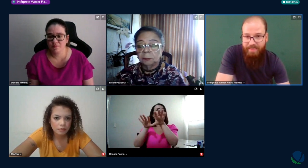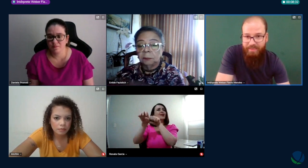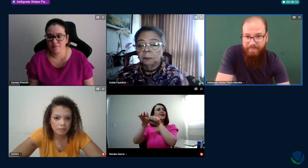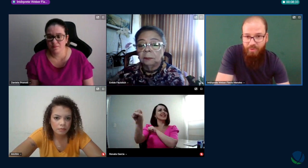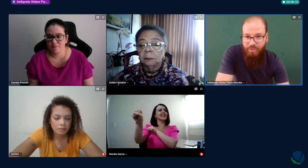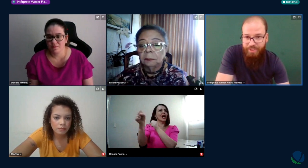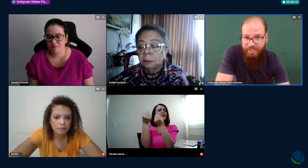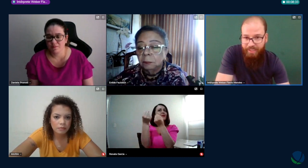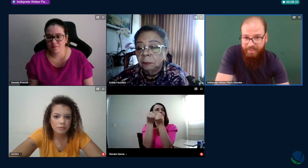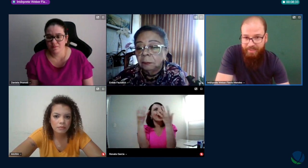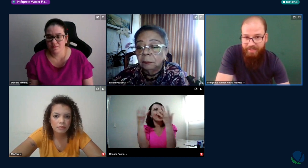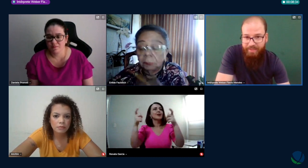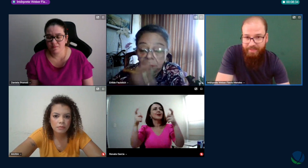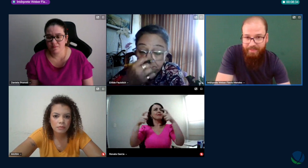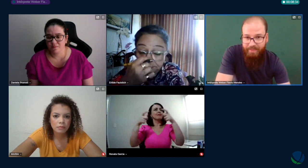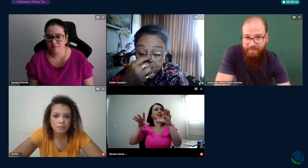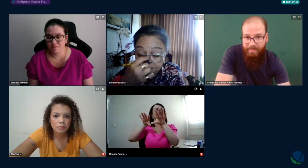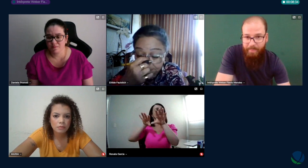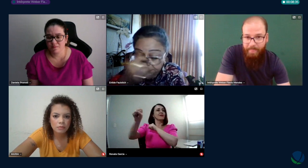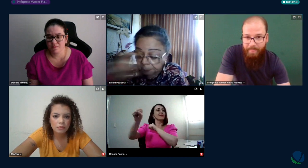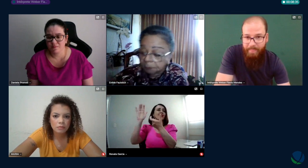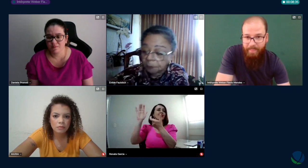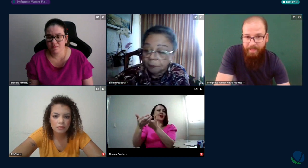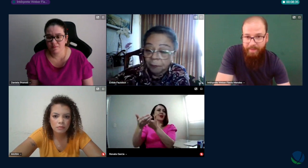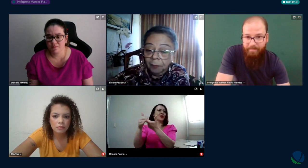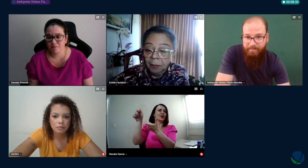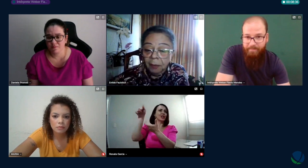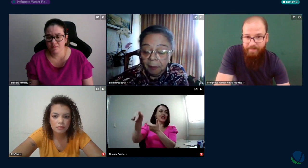então, essa terminologia.